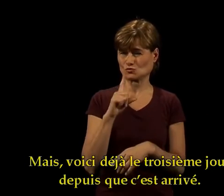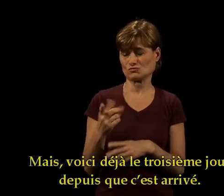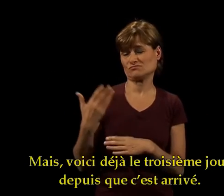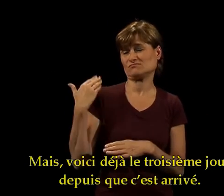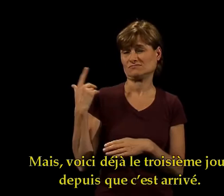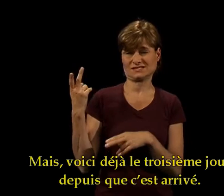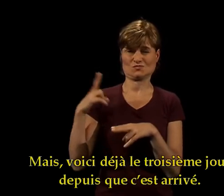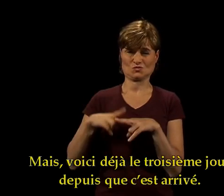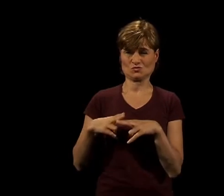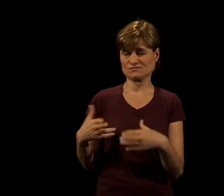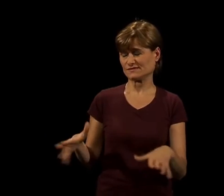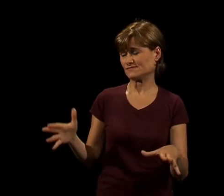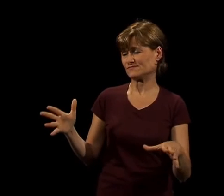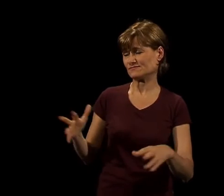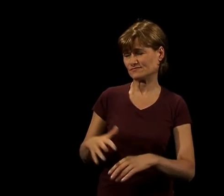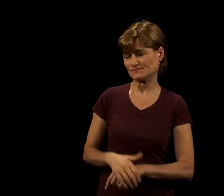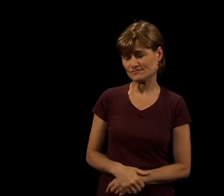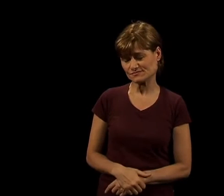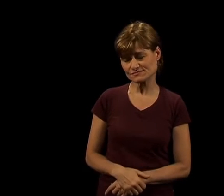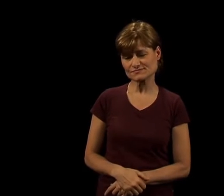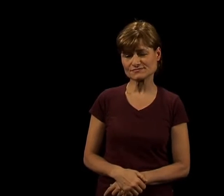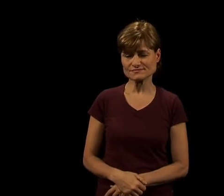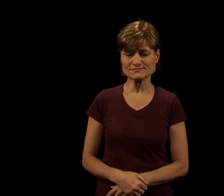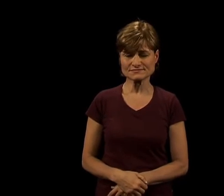3e jour depuis que c'est arrivé.